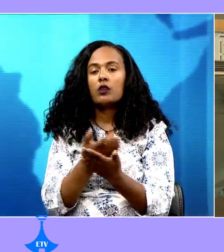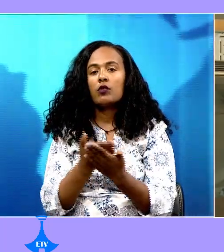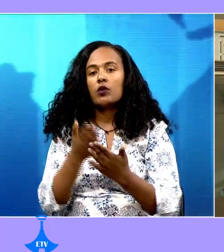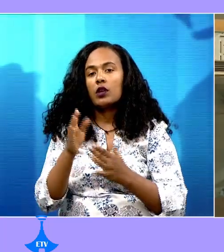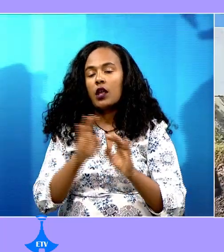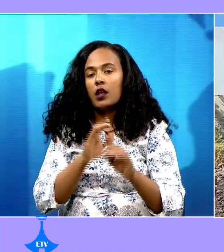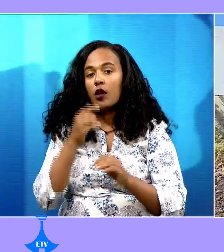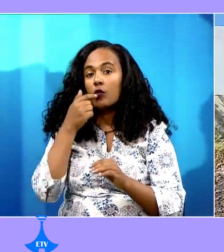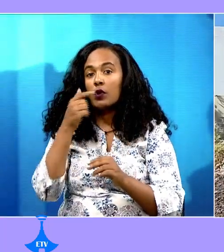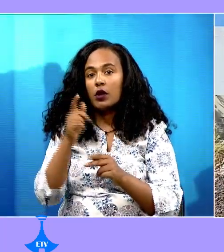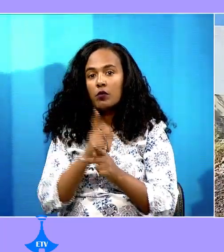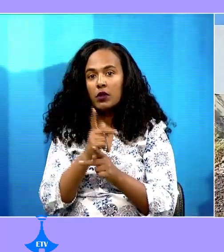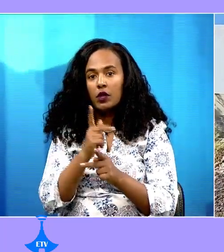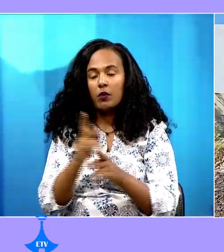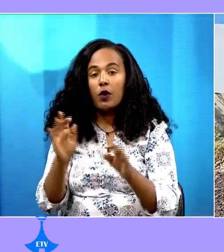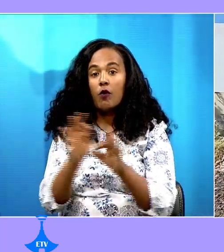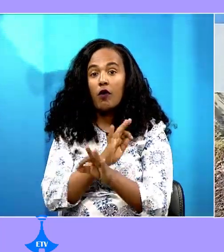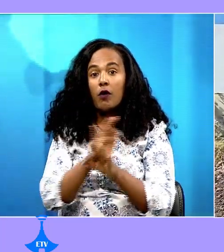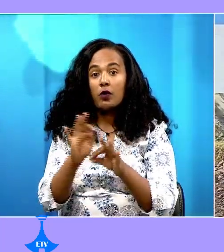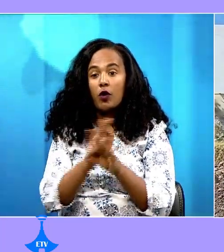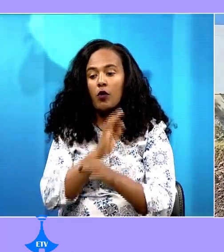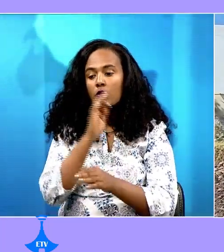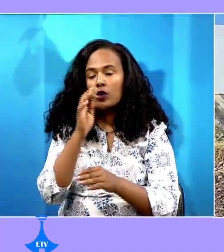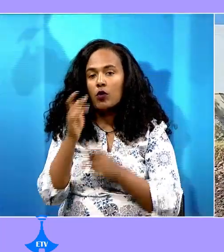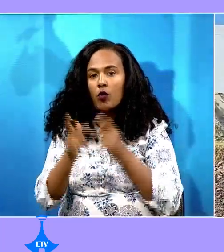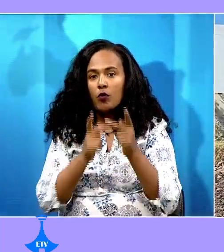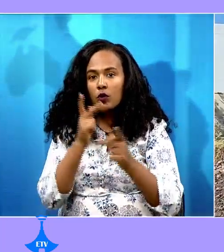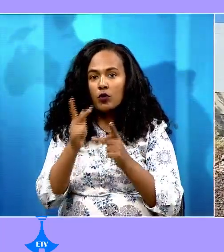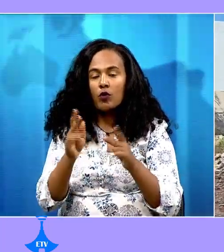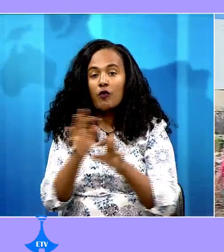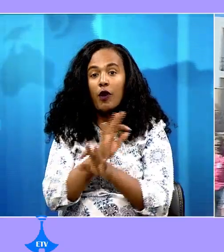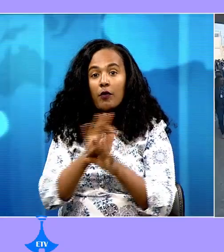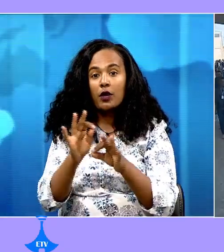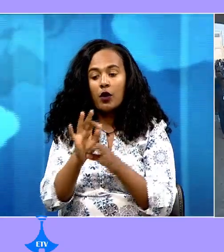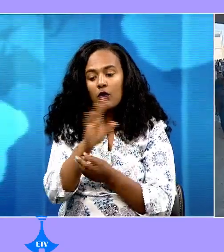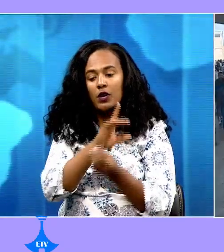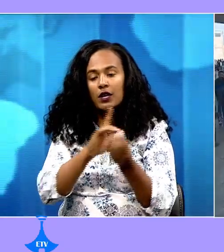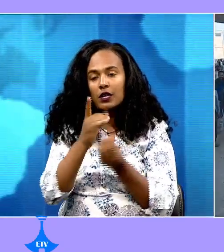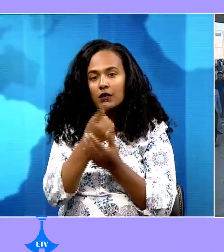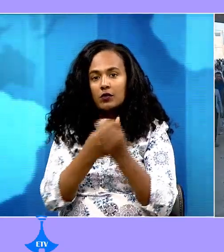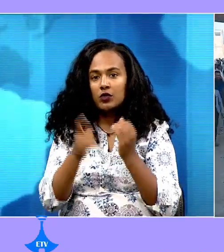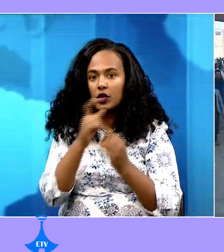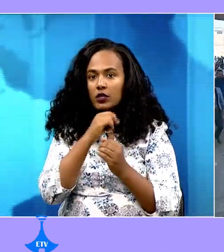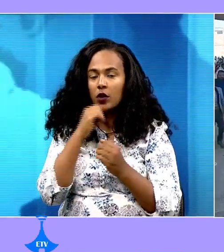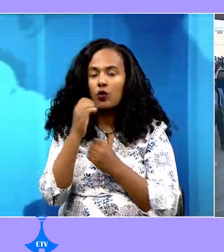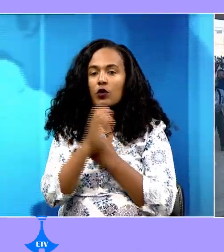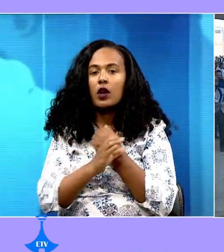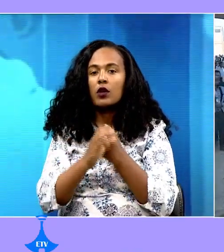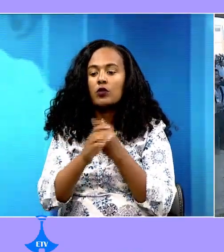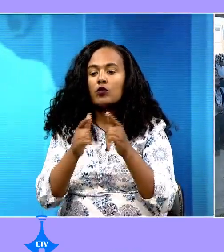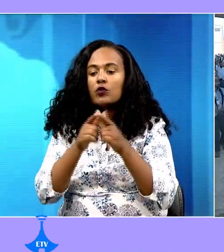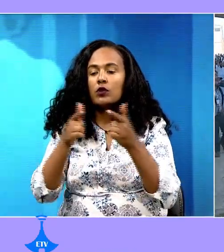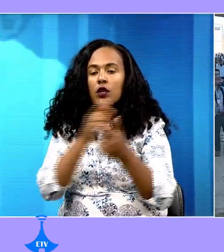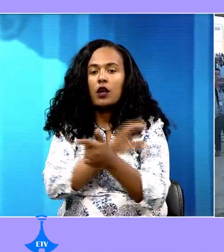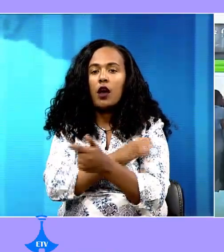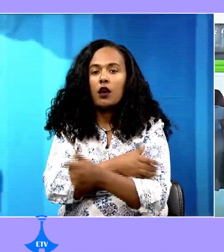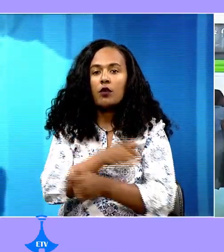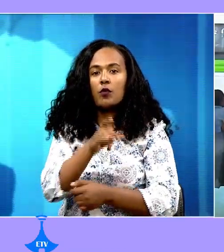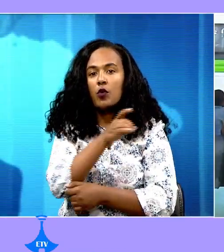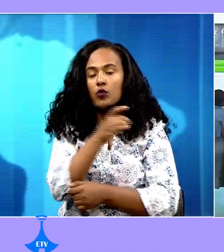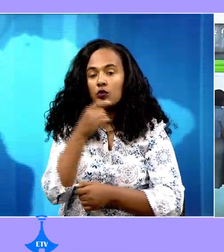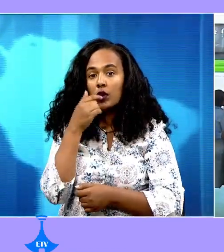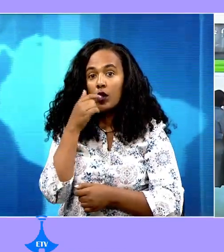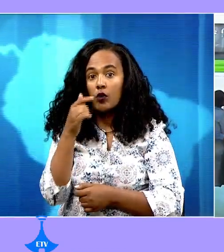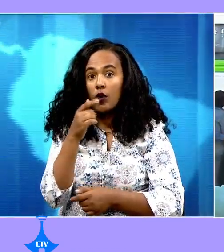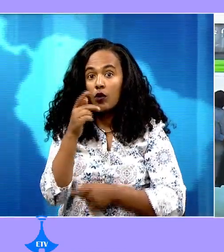ብለን ነው የምንጠብቅ። ፋብሪካውን የጎበኙ አመራሮችም ፋብሪካው ለክልሉ ብቻ ሳይሆን ለሀገሪቱም ትልቅ አቅም መሆኑን ተናግረዋል።